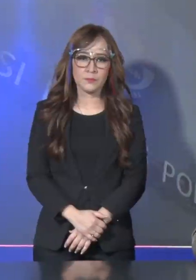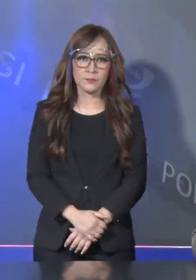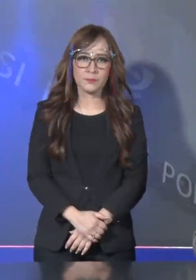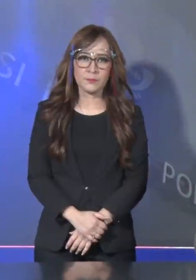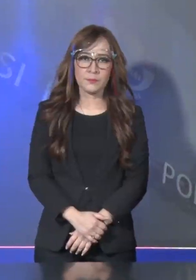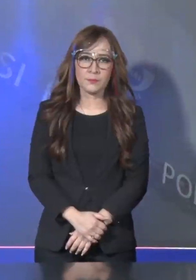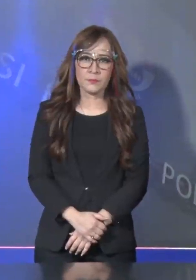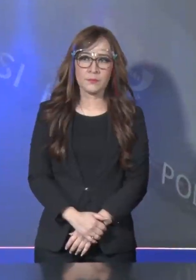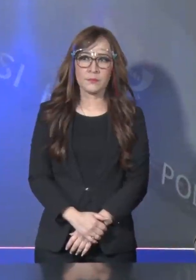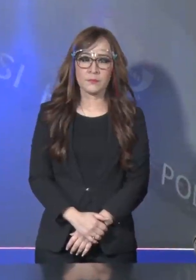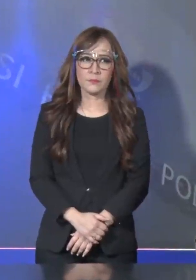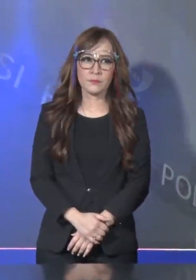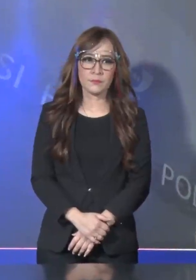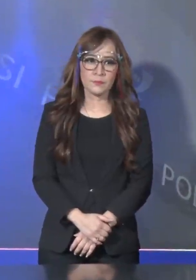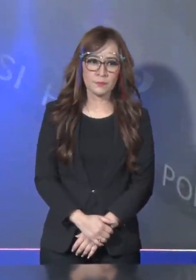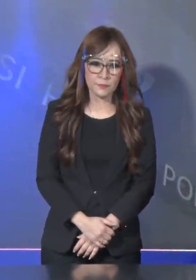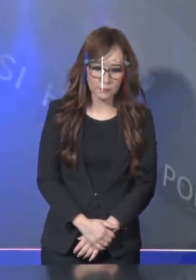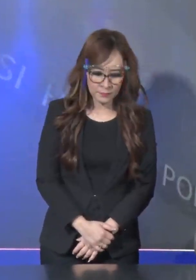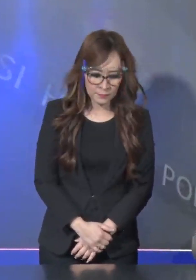Baik, bisa kita mulai, rekan-rekan.